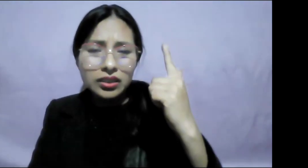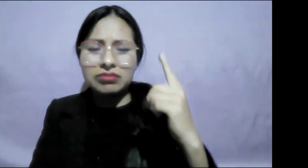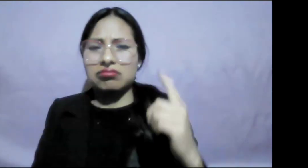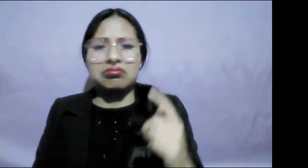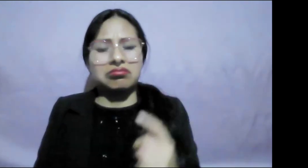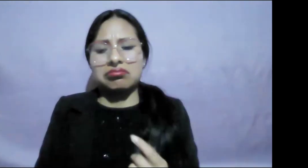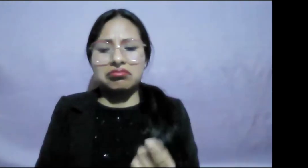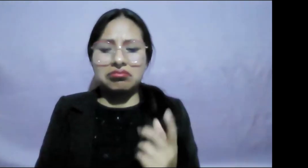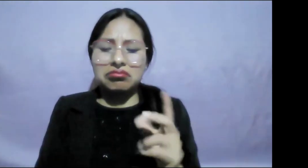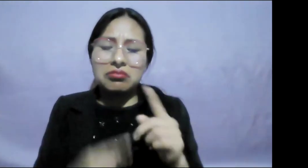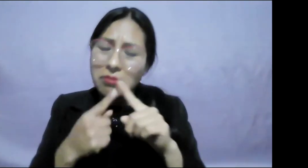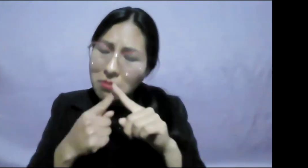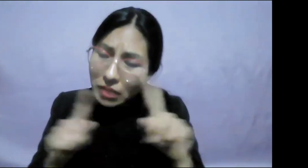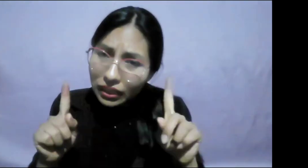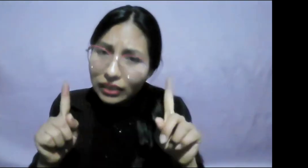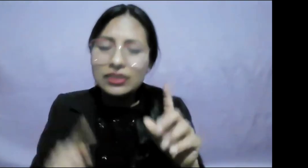H